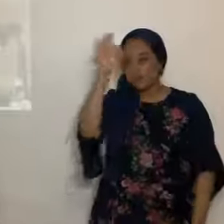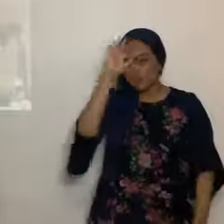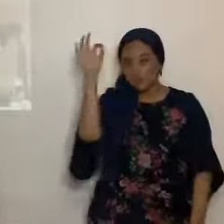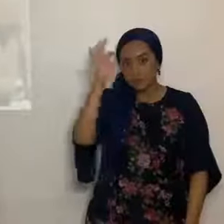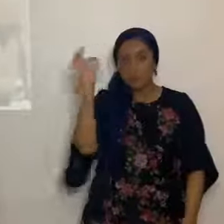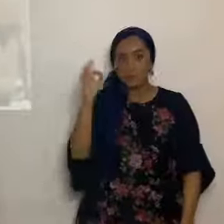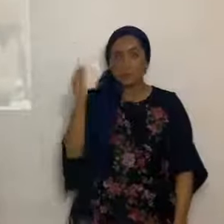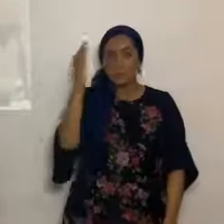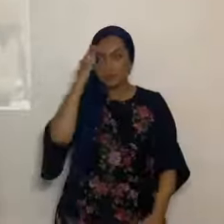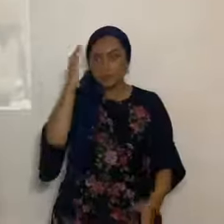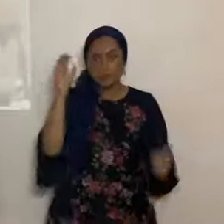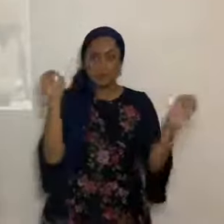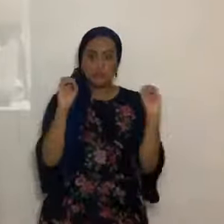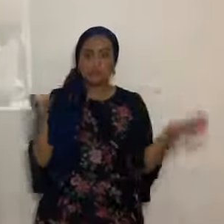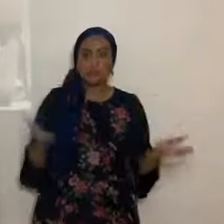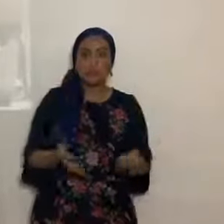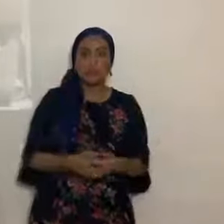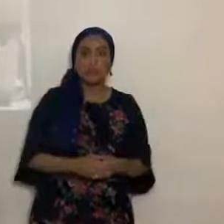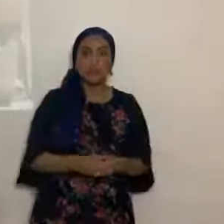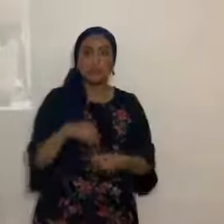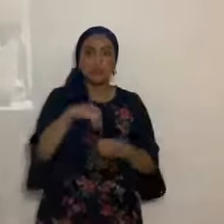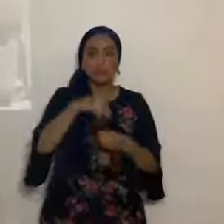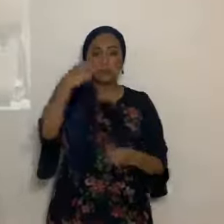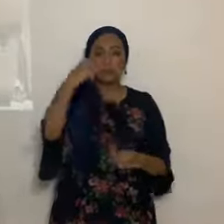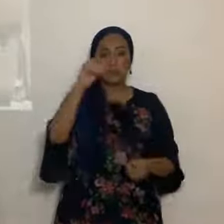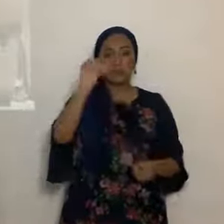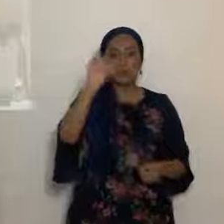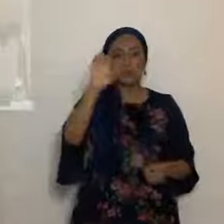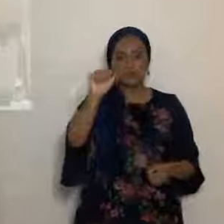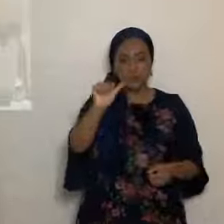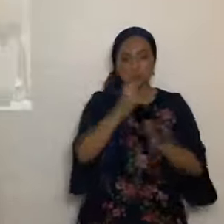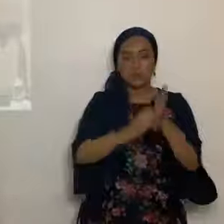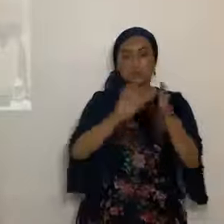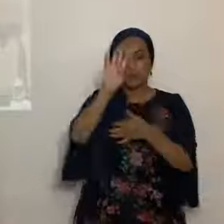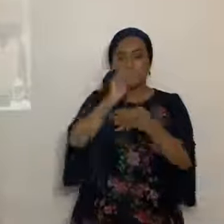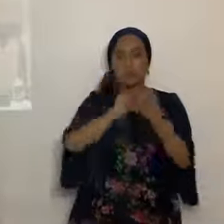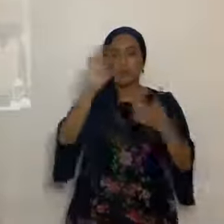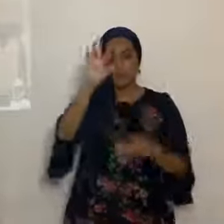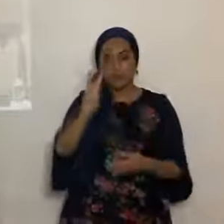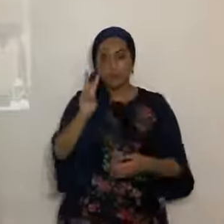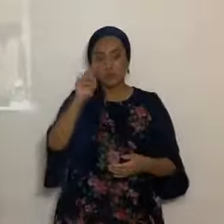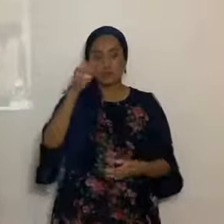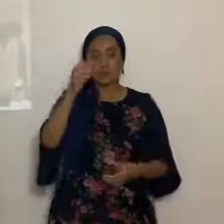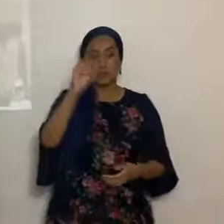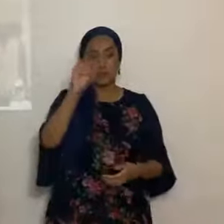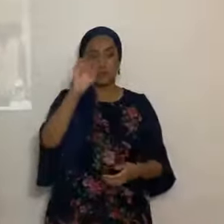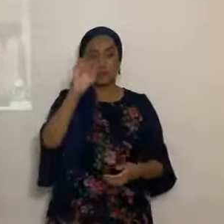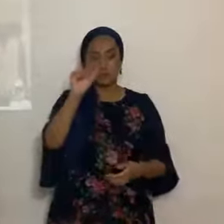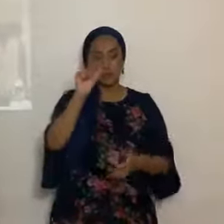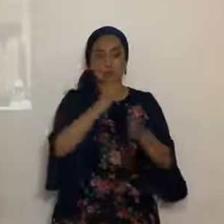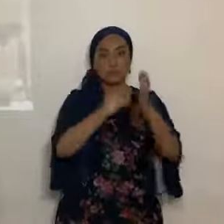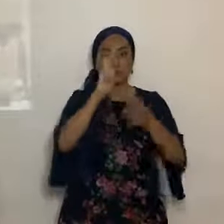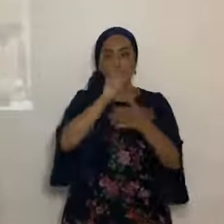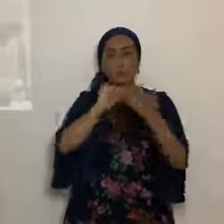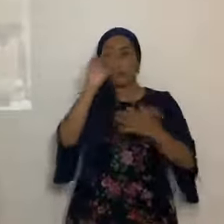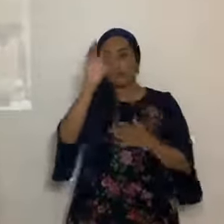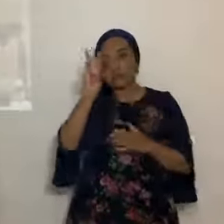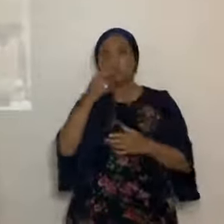falta de conocimiento. En Oseas 4, verso 6, anótelo, Oseas 4, verso 6 dice: mi